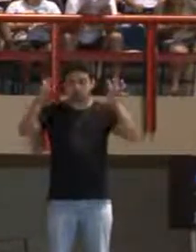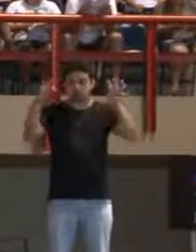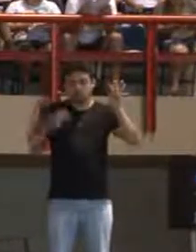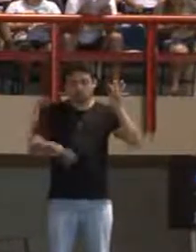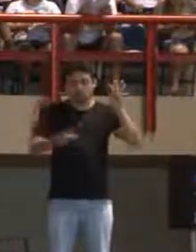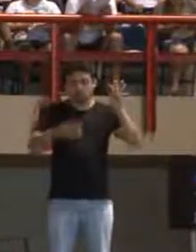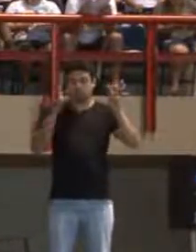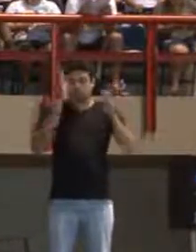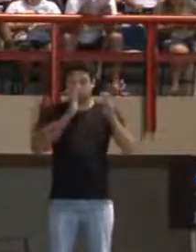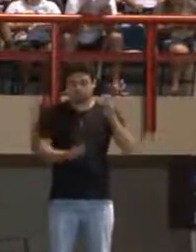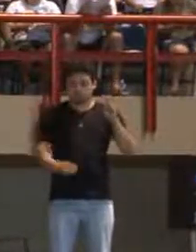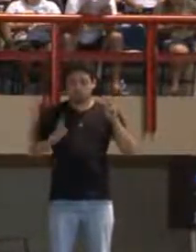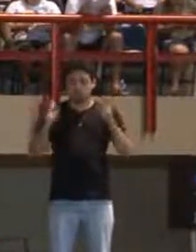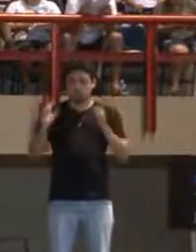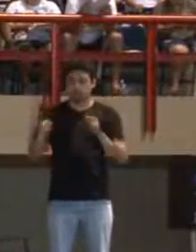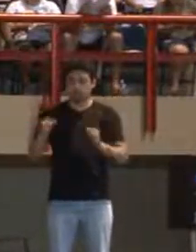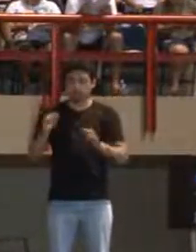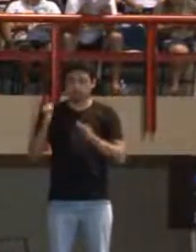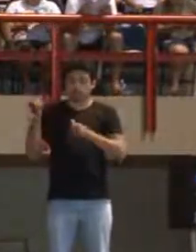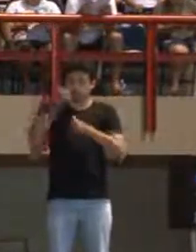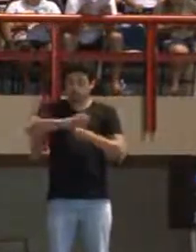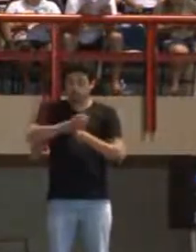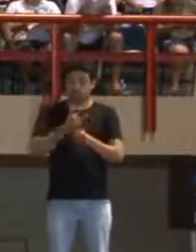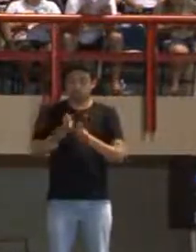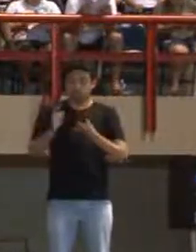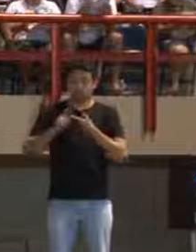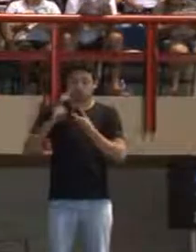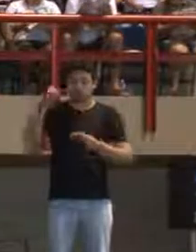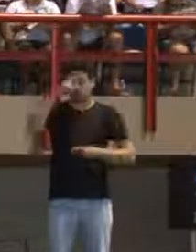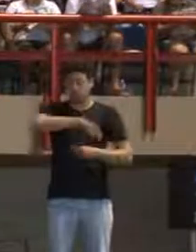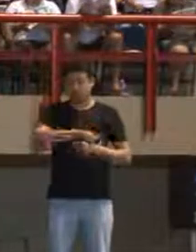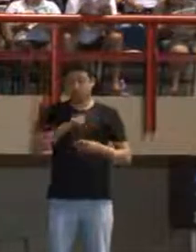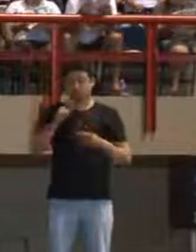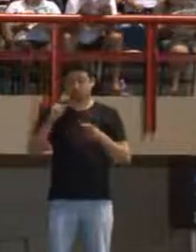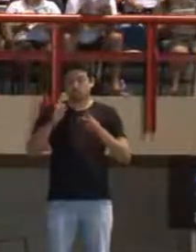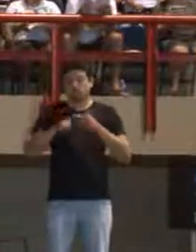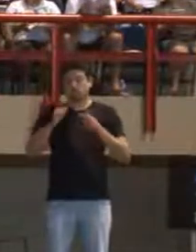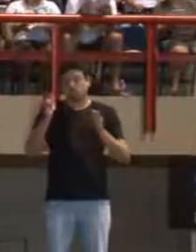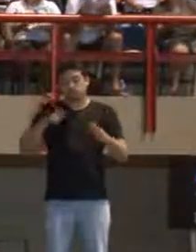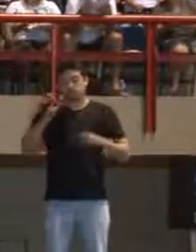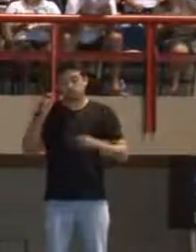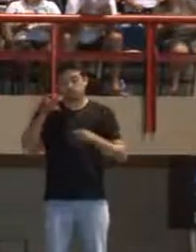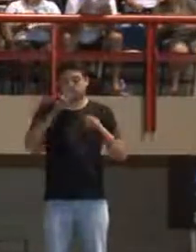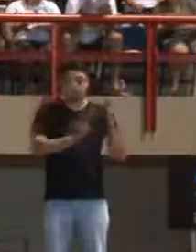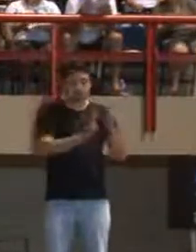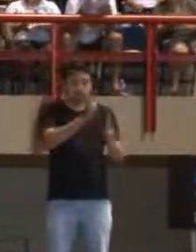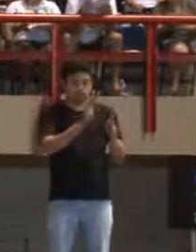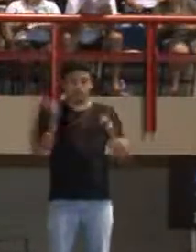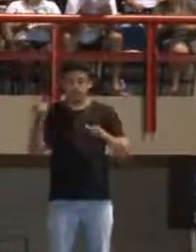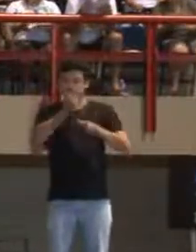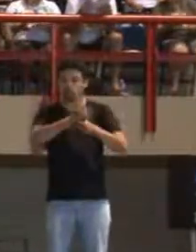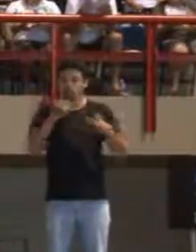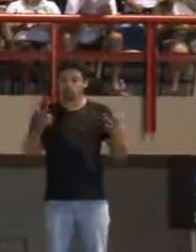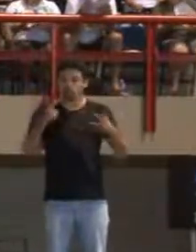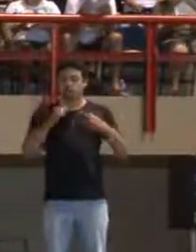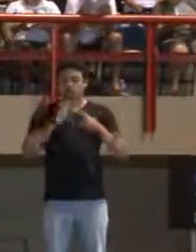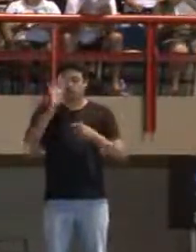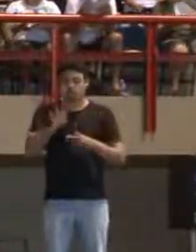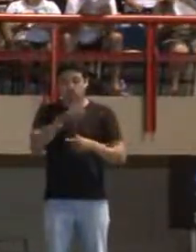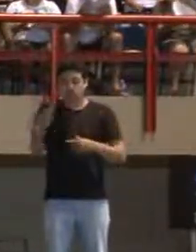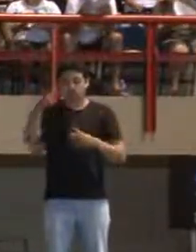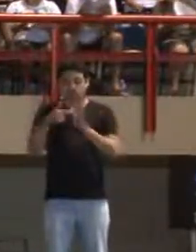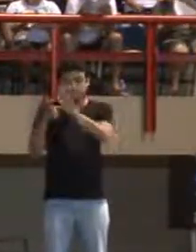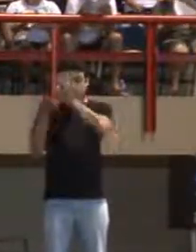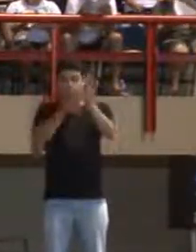energética atual e um possível substituto. A difícil e pouco provável substituição do petróleo. O quadro geral mostra